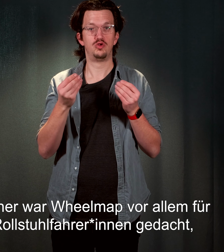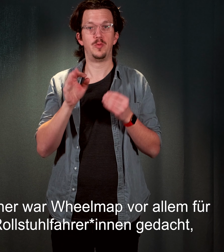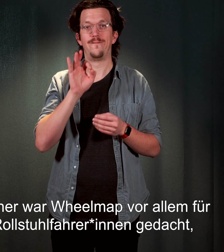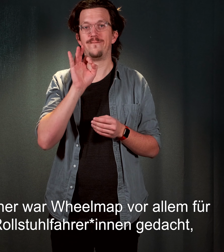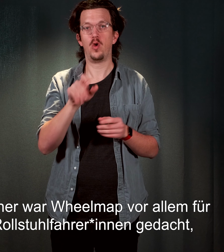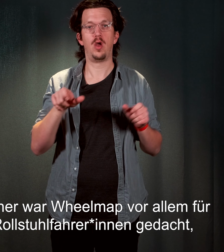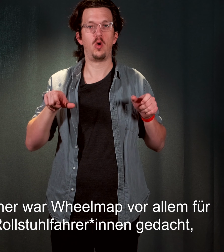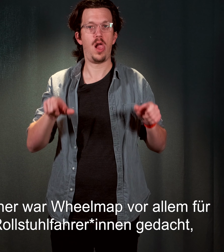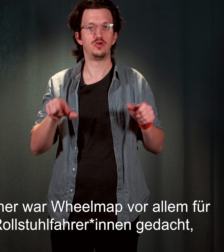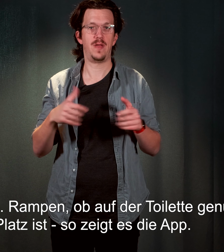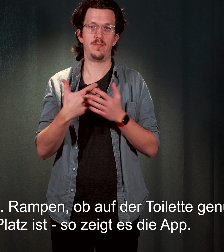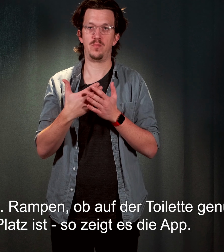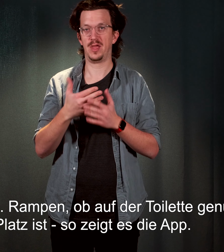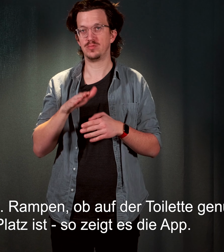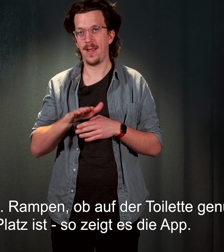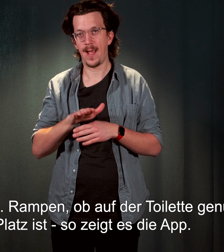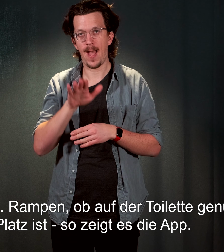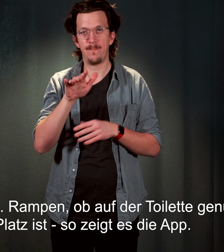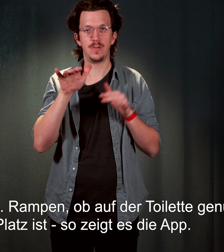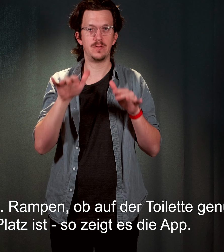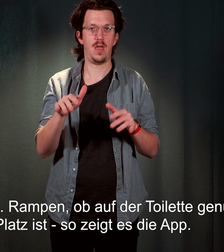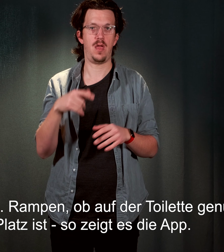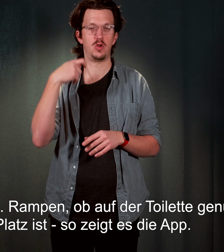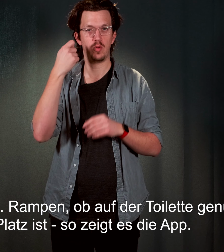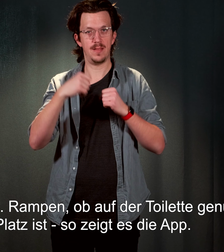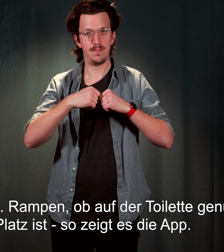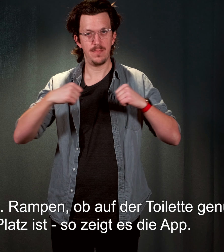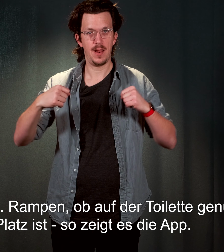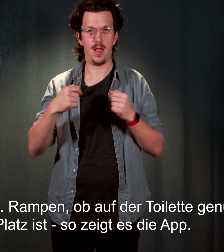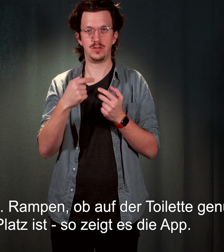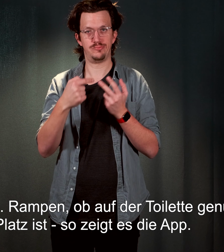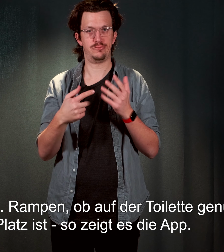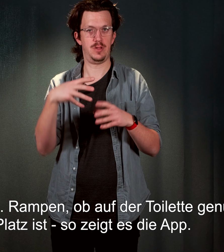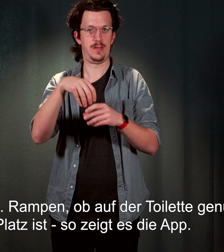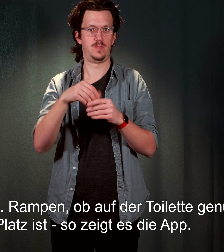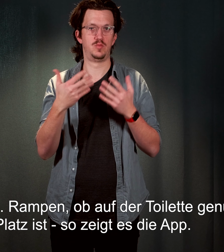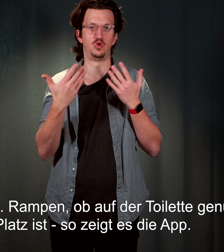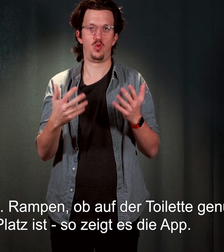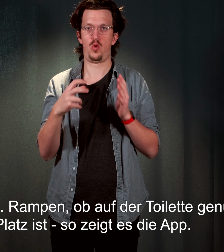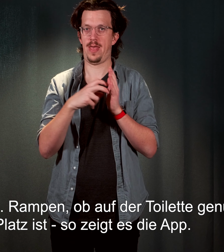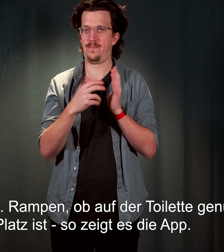RollstuhlfahrerInnen gedacht. Also zum Beispiel Rampen, ob auf der Toilette genug Platz ist, so zeigt es die